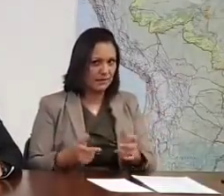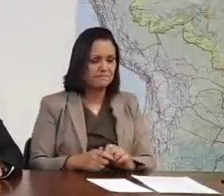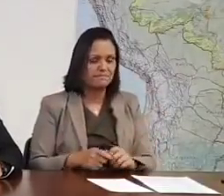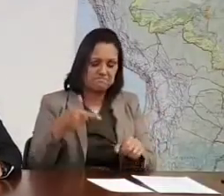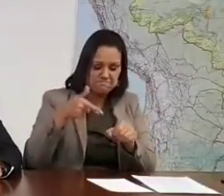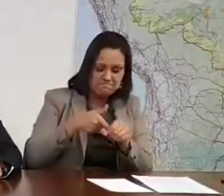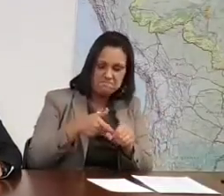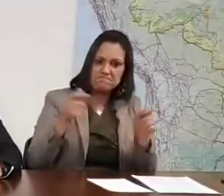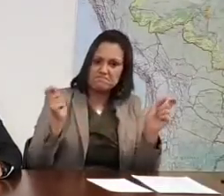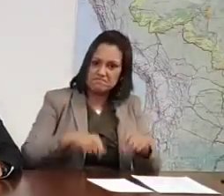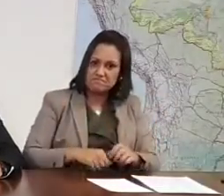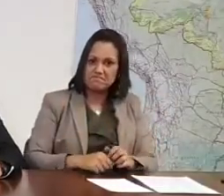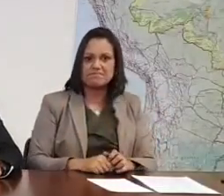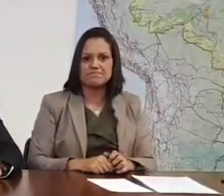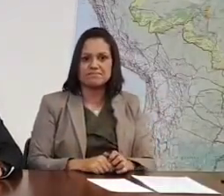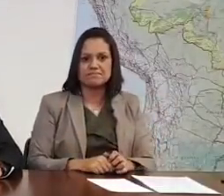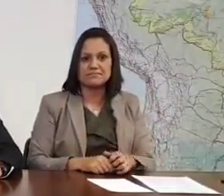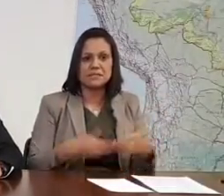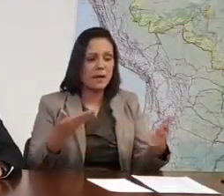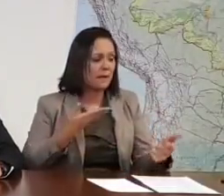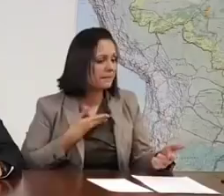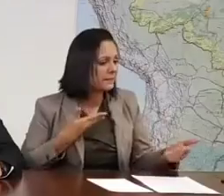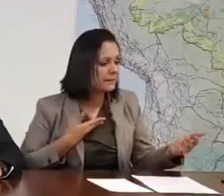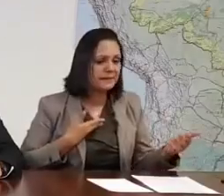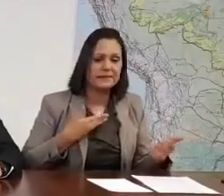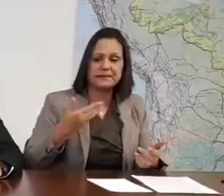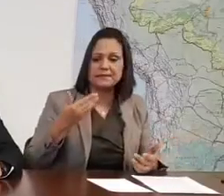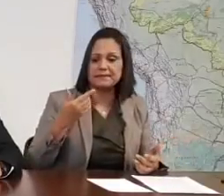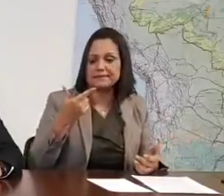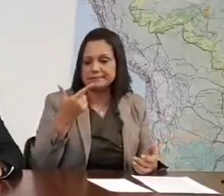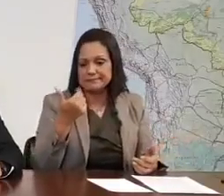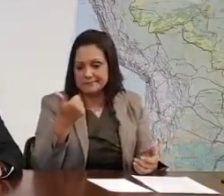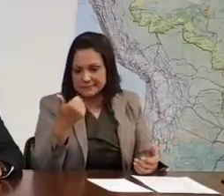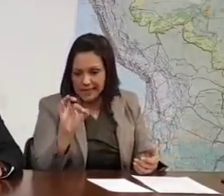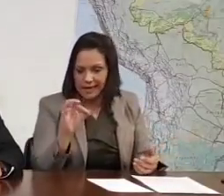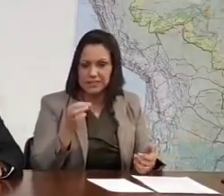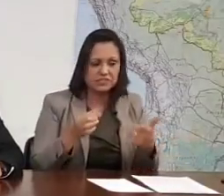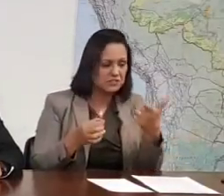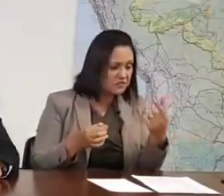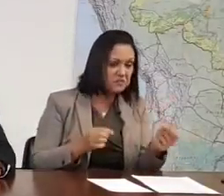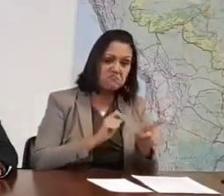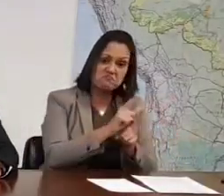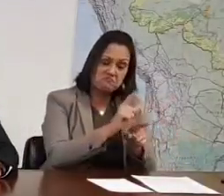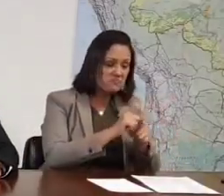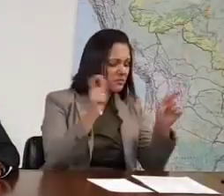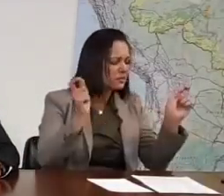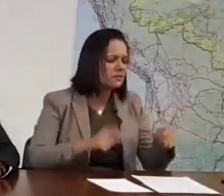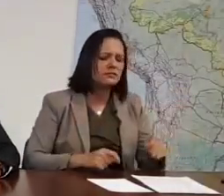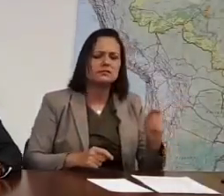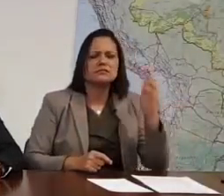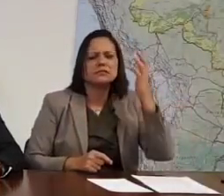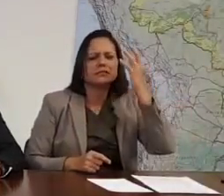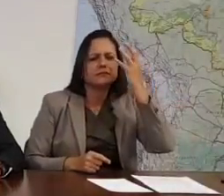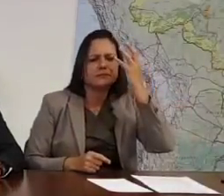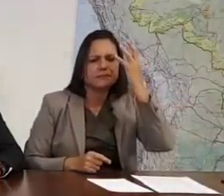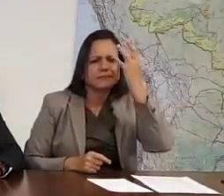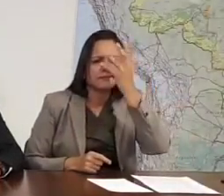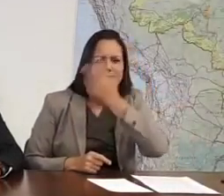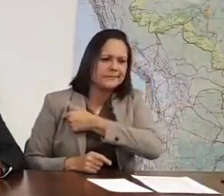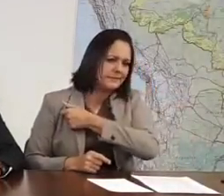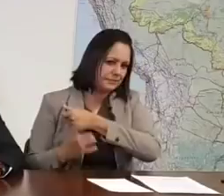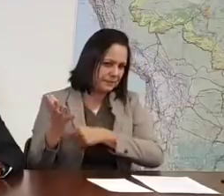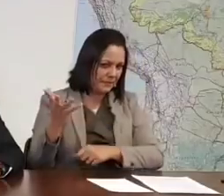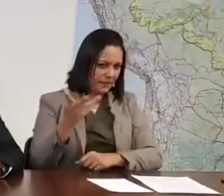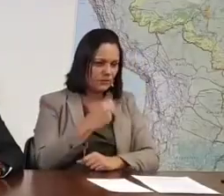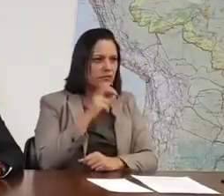reabastece. Ou você pode pegar colegas, a minha dúzia, 10, 20 colegas, jet ski, coisa mais linda, maravilhosa. Você